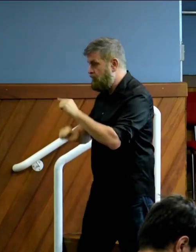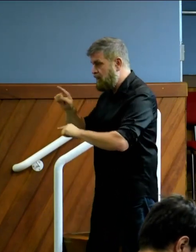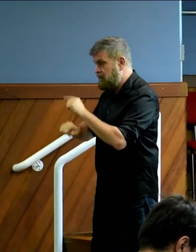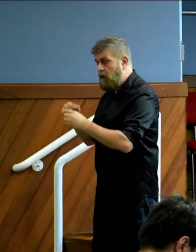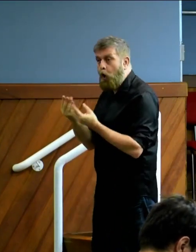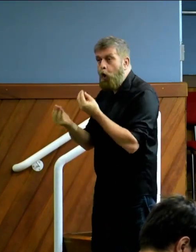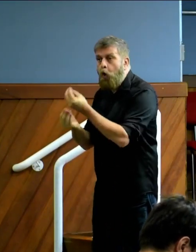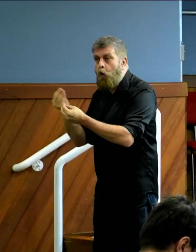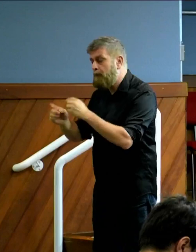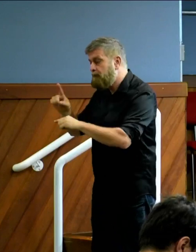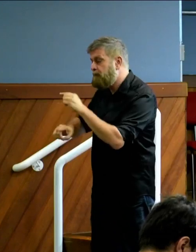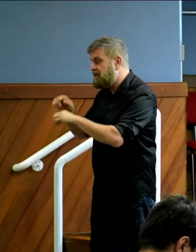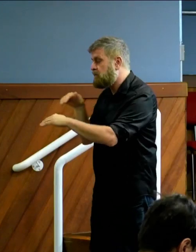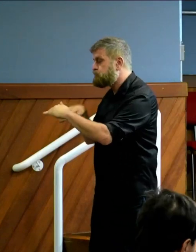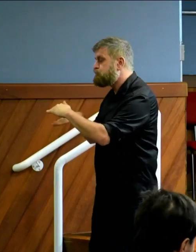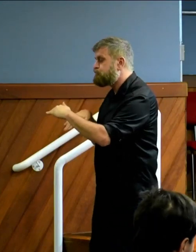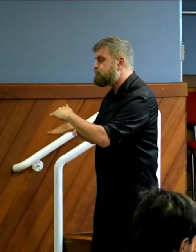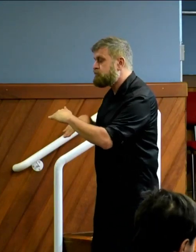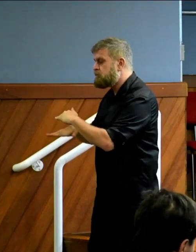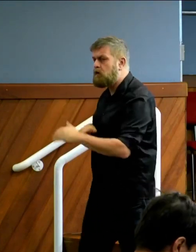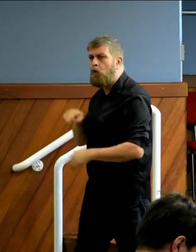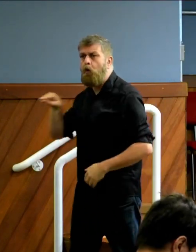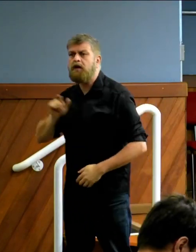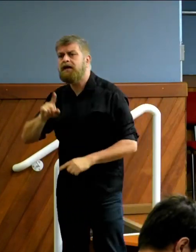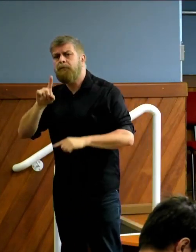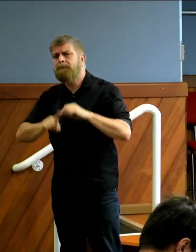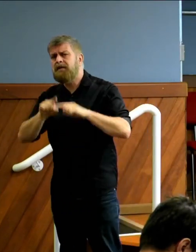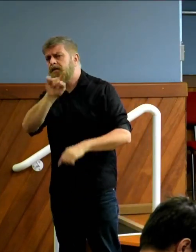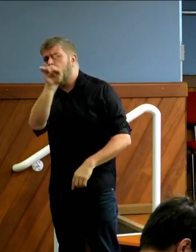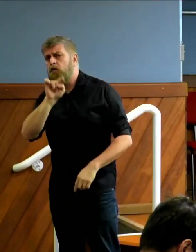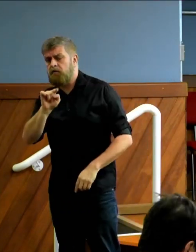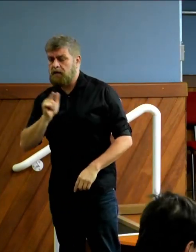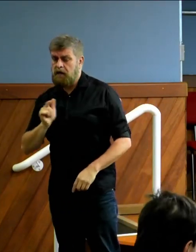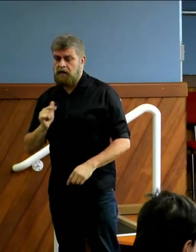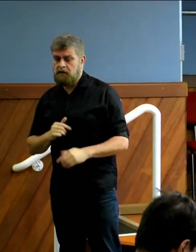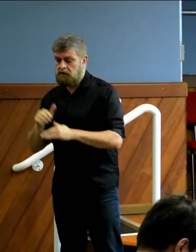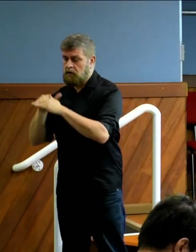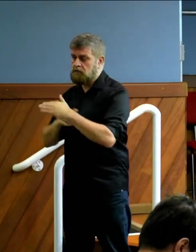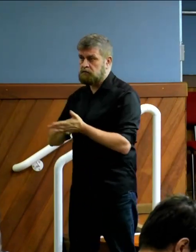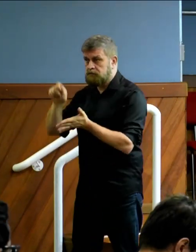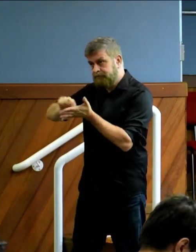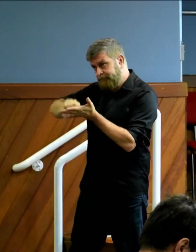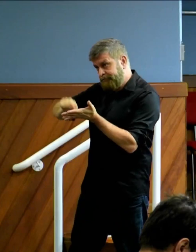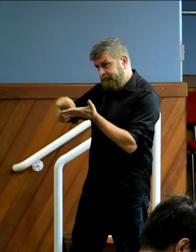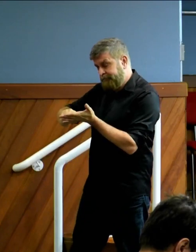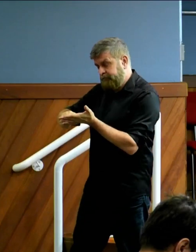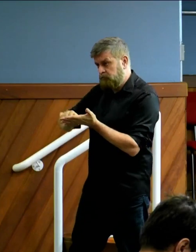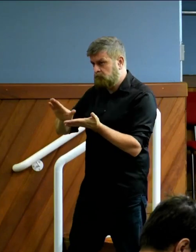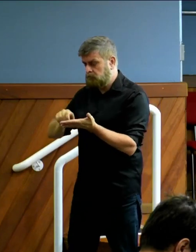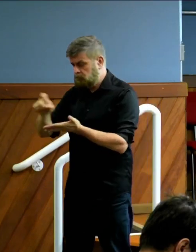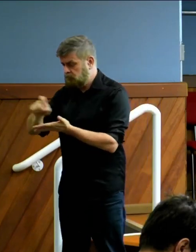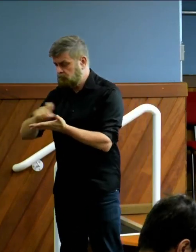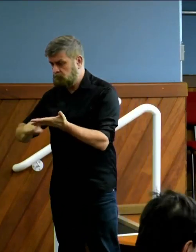como material arquivístico. Tá, mas o que, que é o seu material? Ah, mas é o acervo manuscrito, impresso. Opa, mas quer dizer que